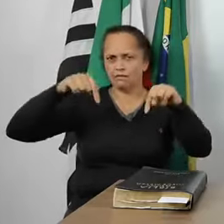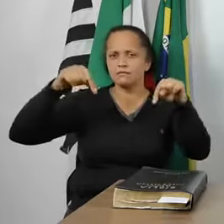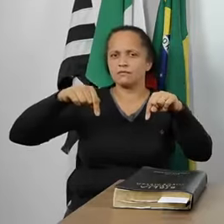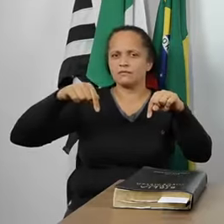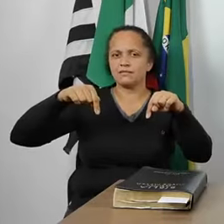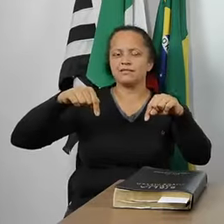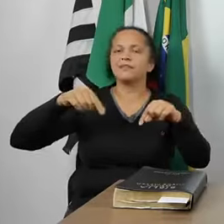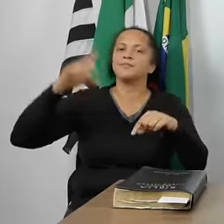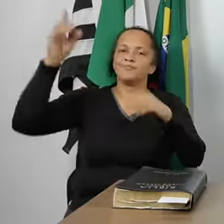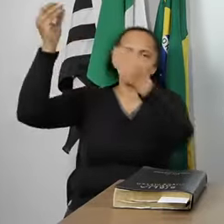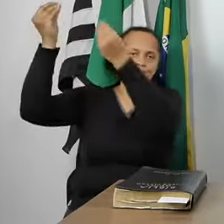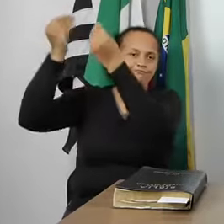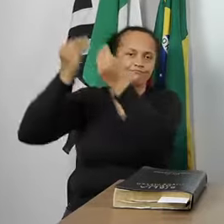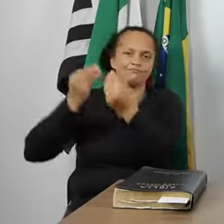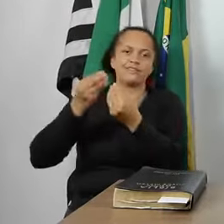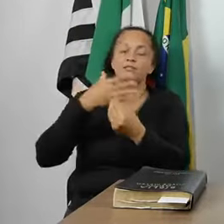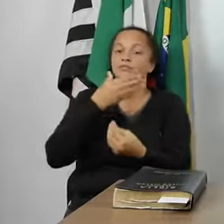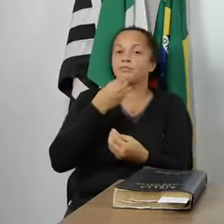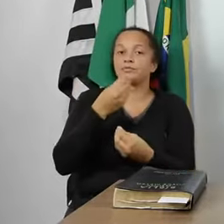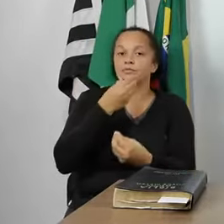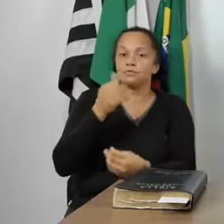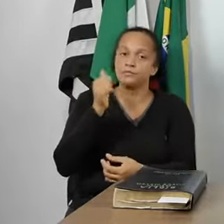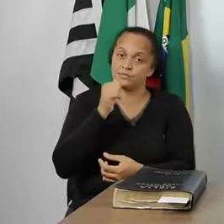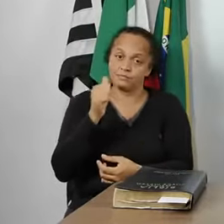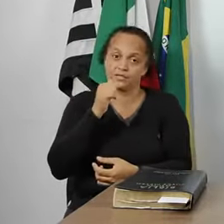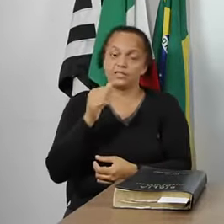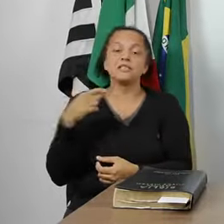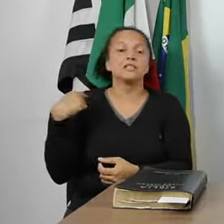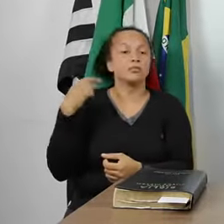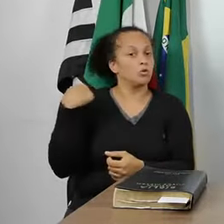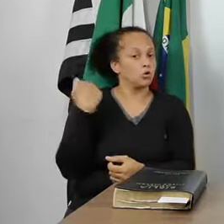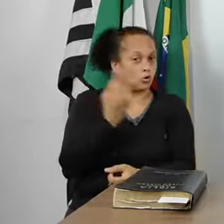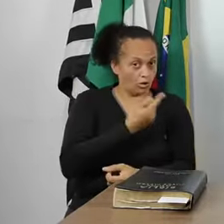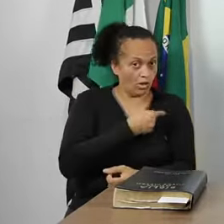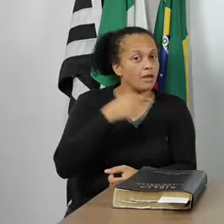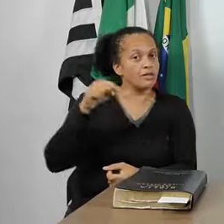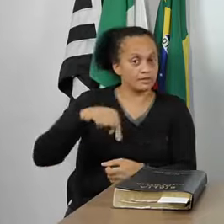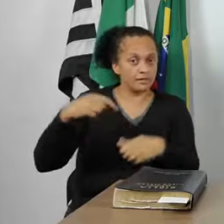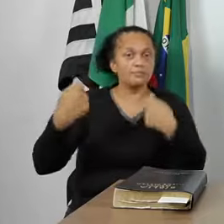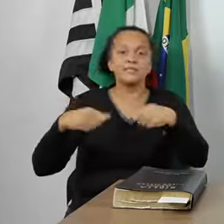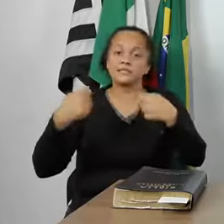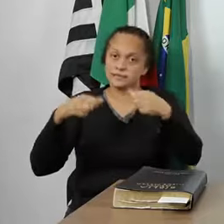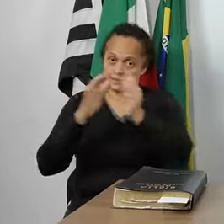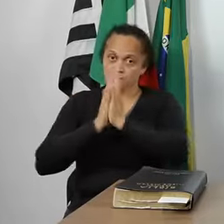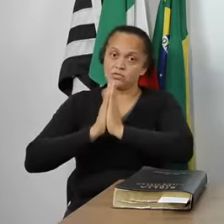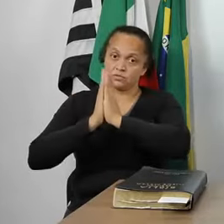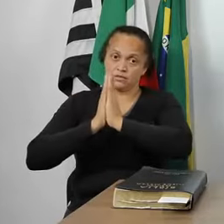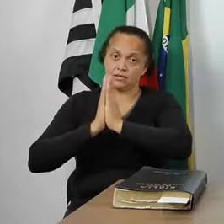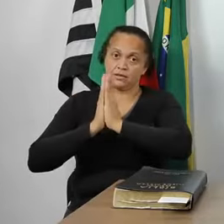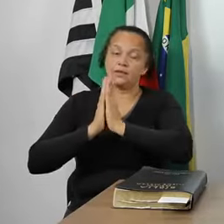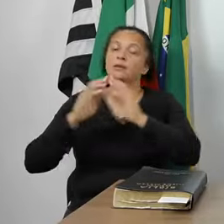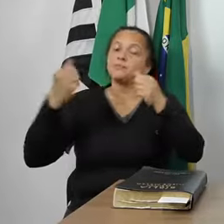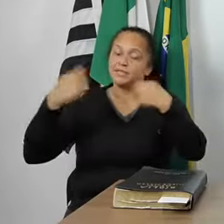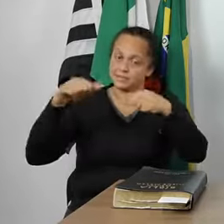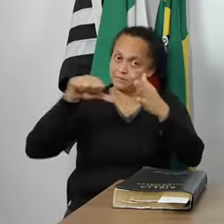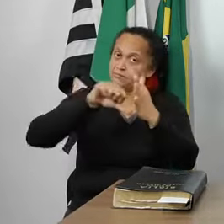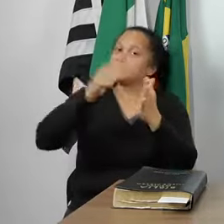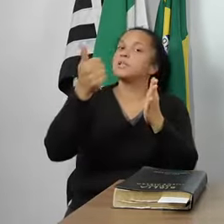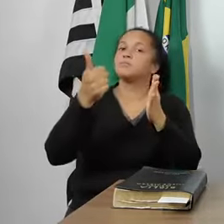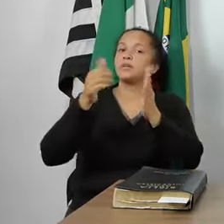orar. A oração é primordial, é importante. Então, eu e você